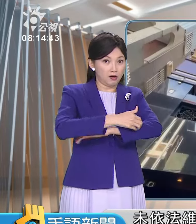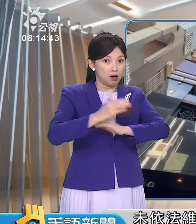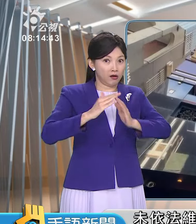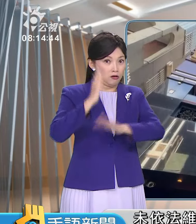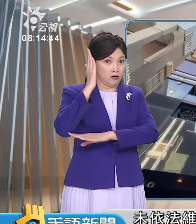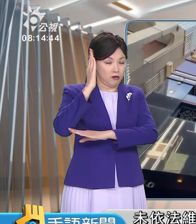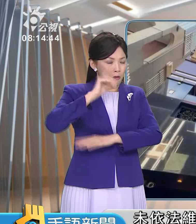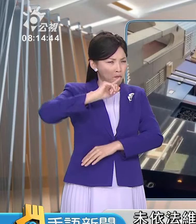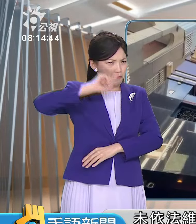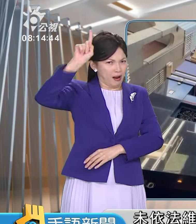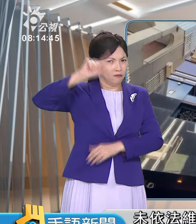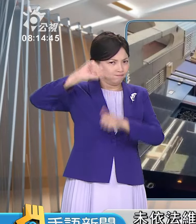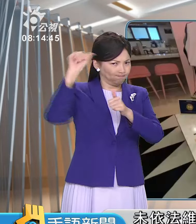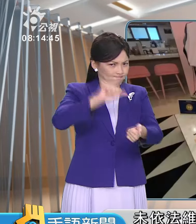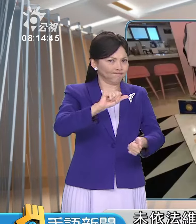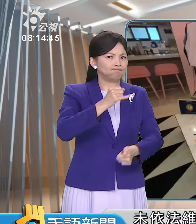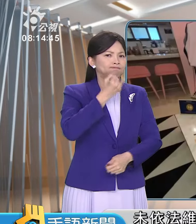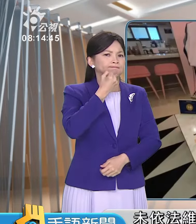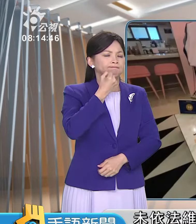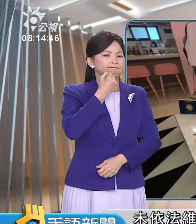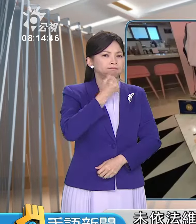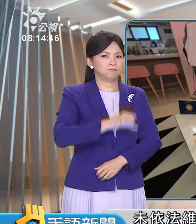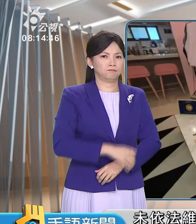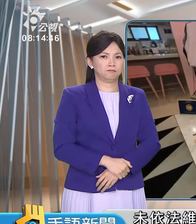府来检举开发。